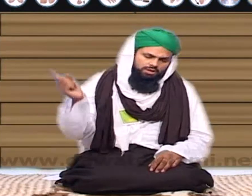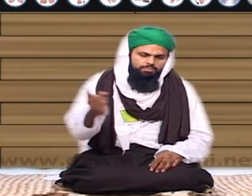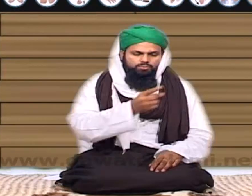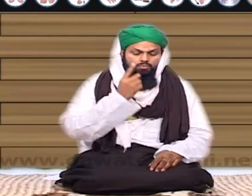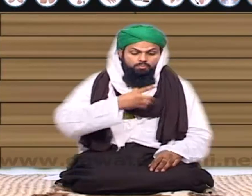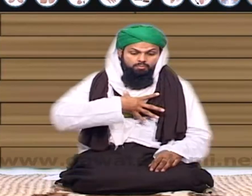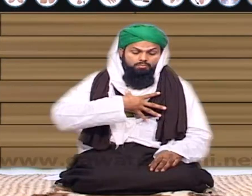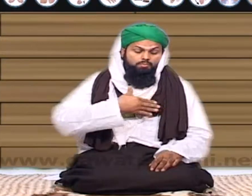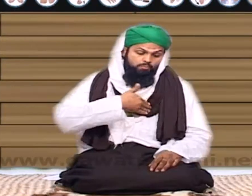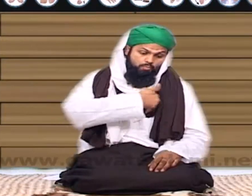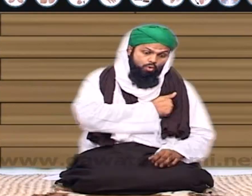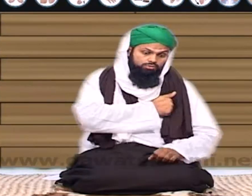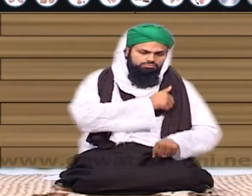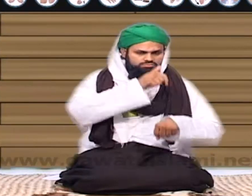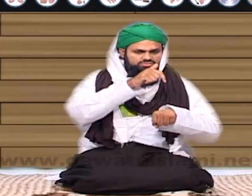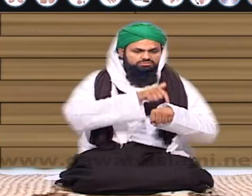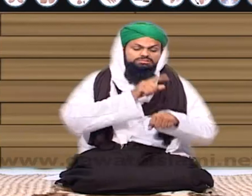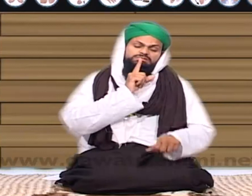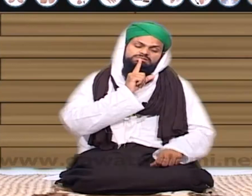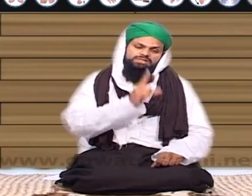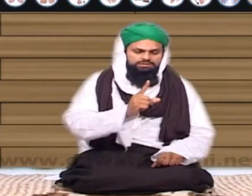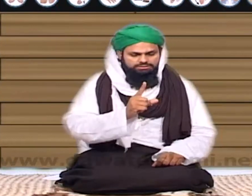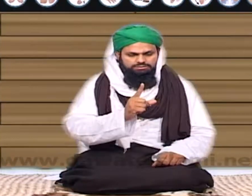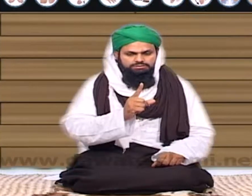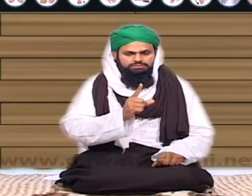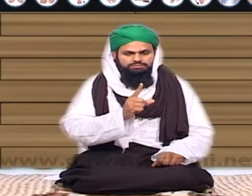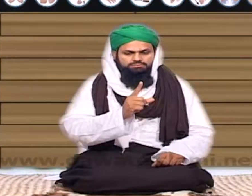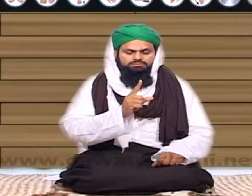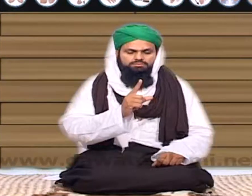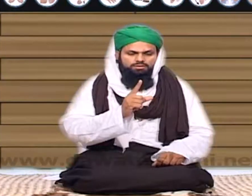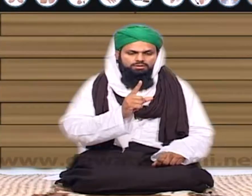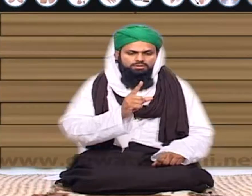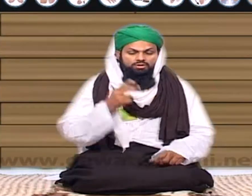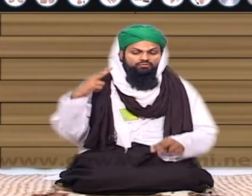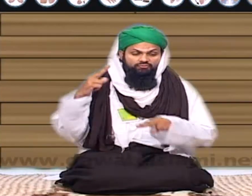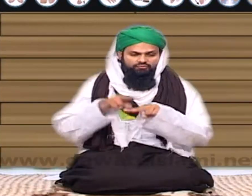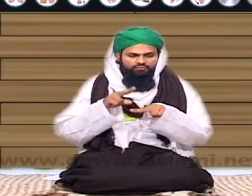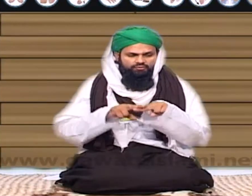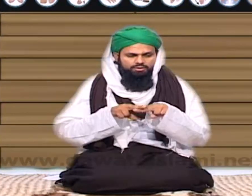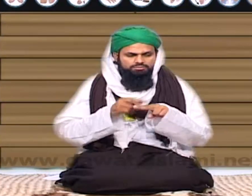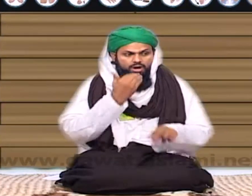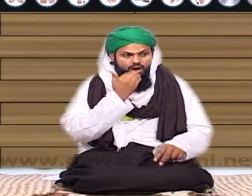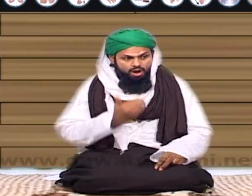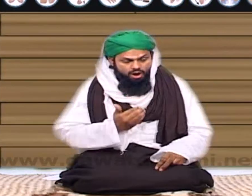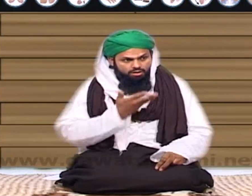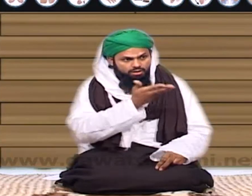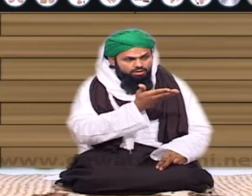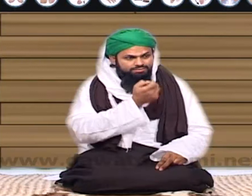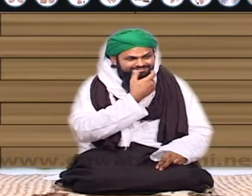کے لیے سزائے موت تو سنا دی جا چکی ہے، موت برحق ہے، تو جب یہ ملک الموت ہنسنا گوارا